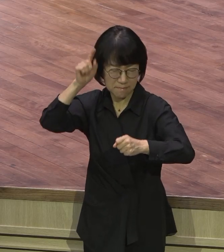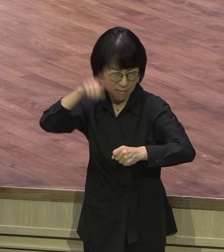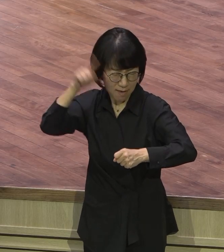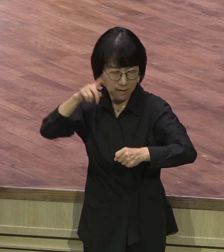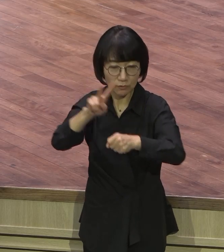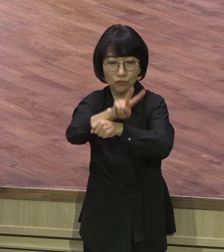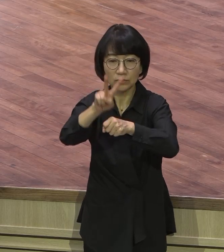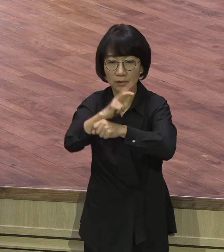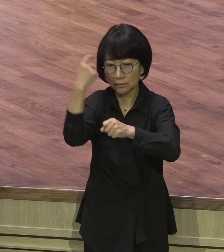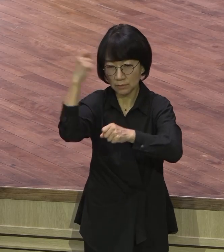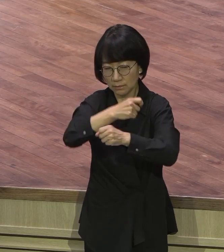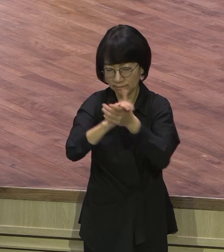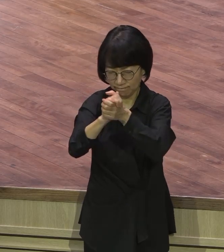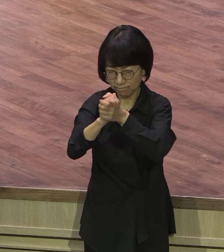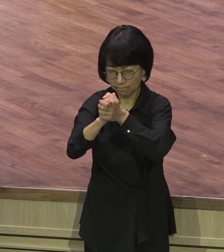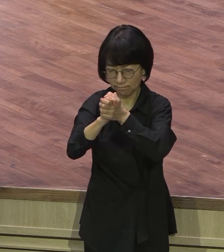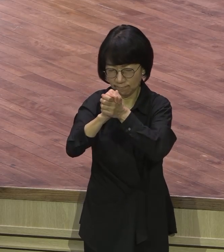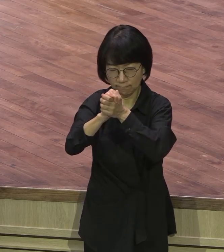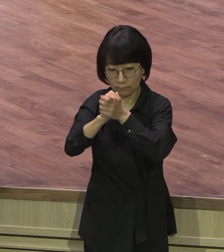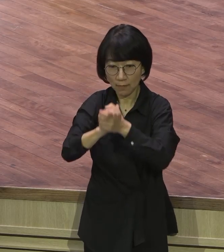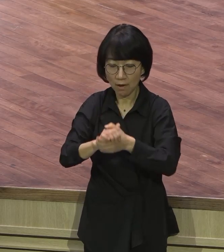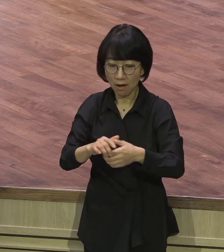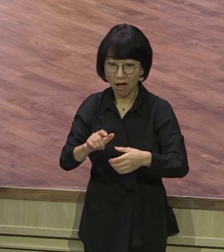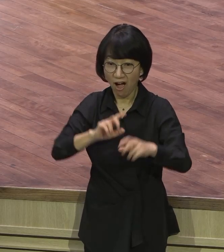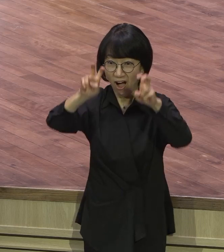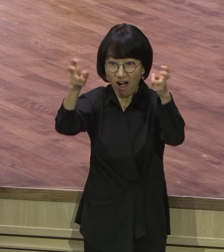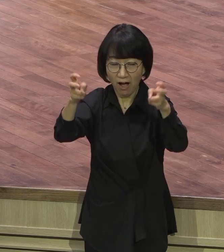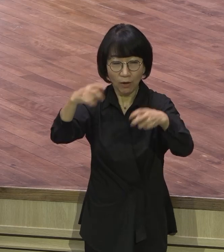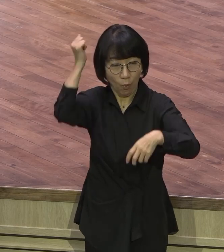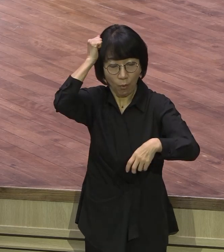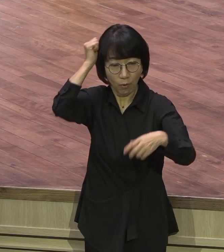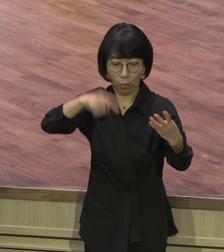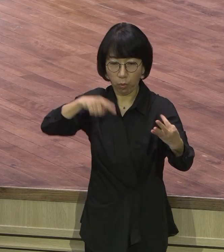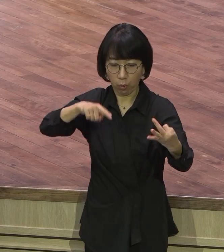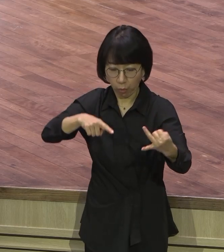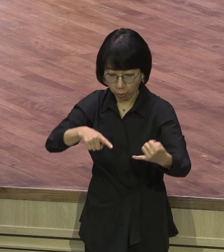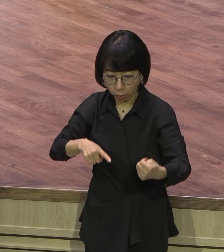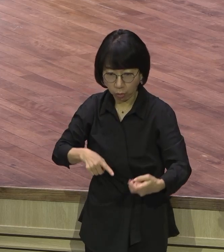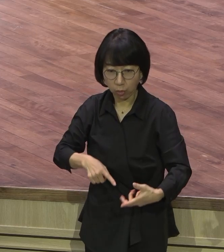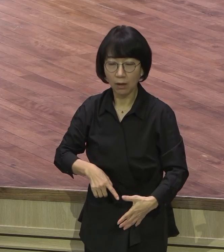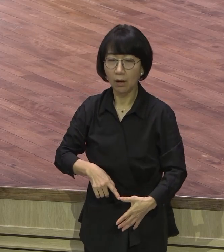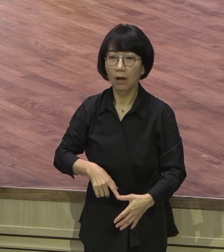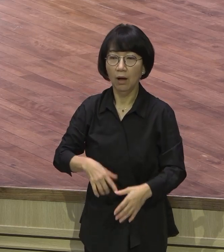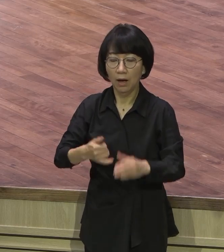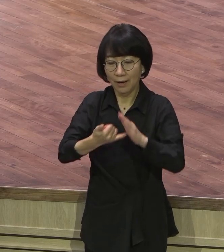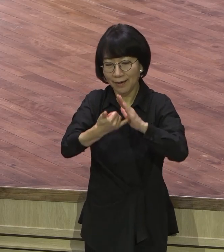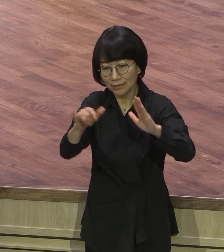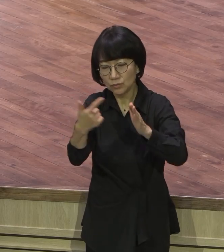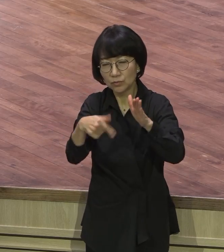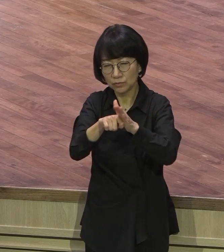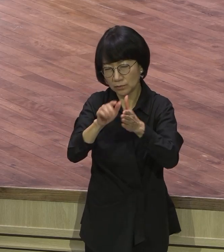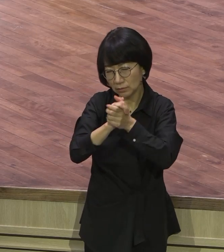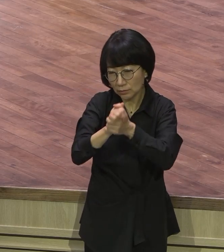그렇게 싹 기도하고 온 가족을 위해서 다 기도하고